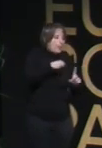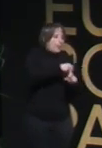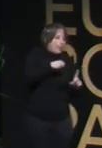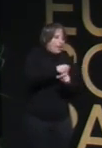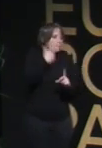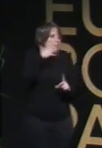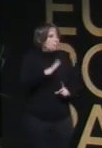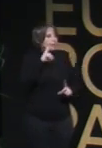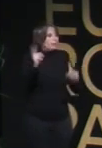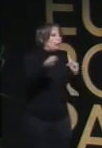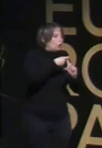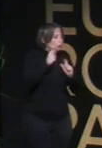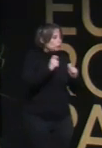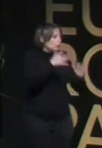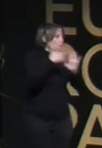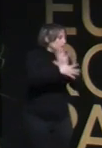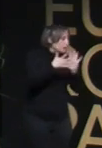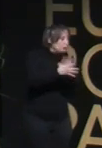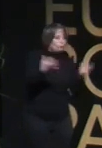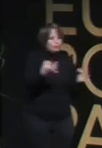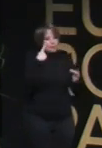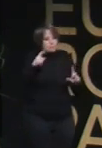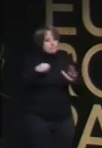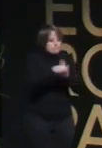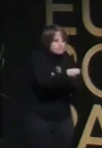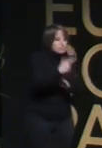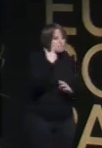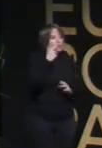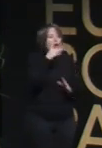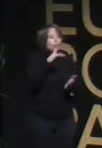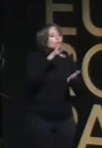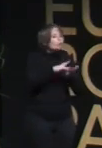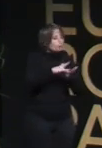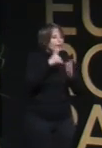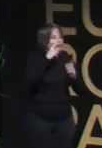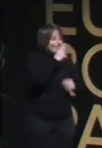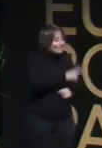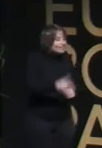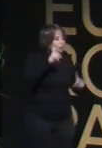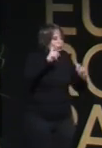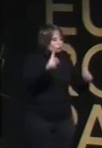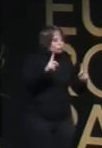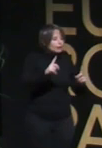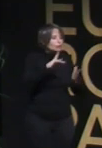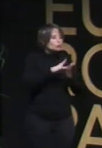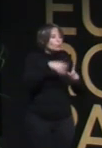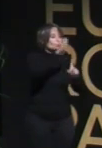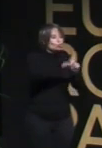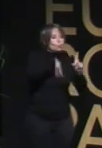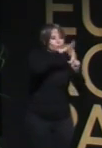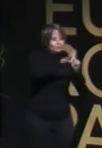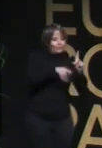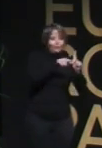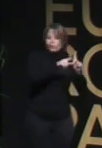forma de poder darles una explicación de lo que está pasando. Pero nos estamos encontrando con muchos niños, de alguna forma, excesivamente sobreprotegidos.